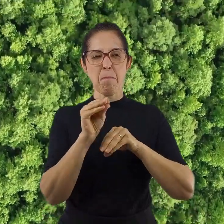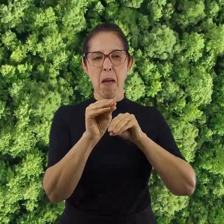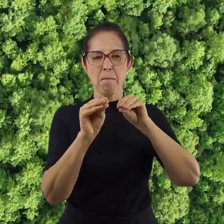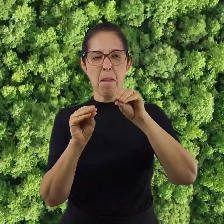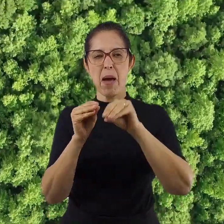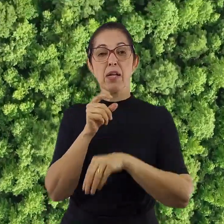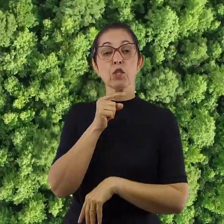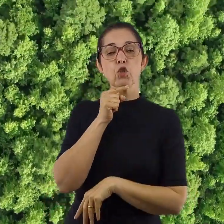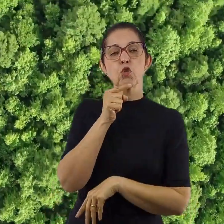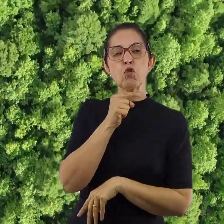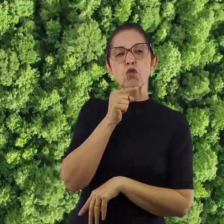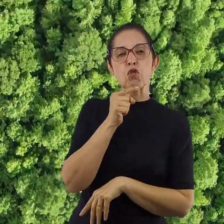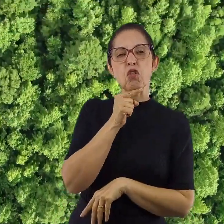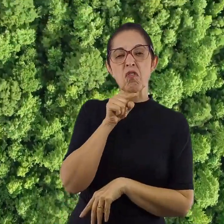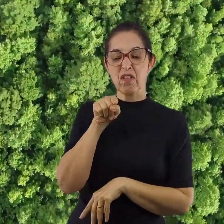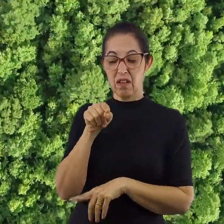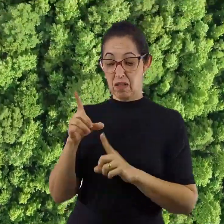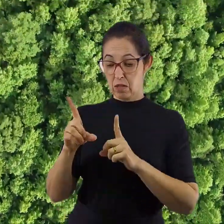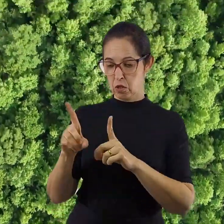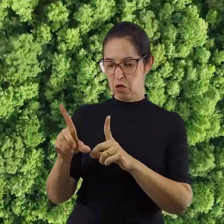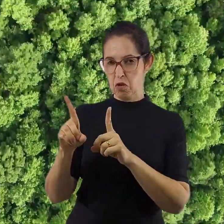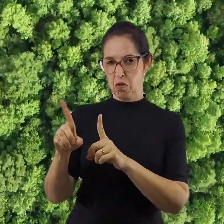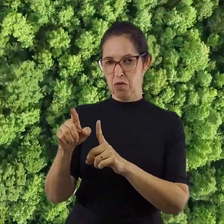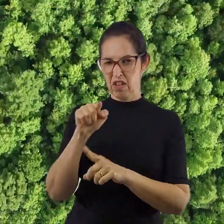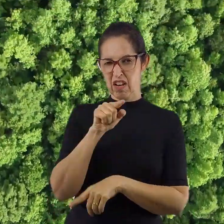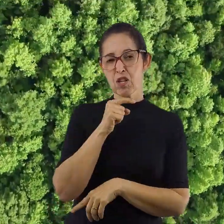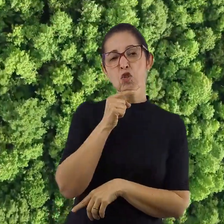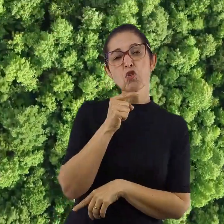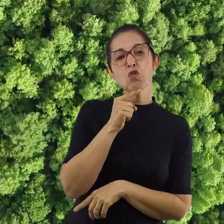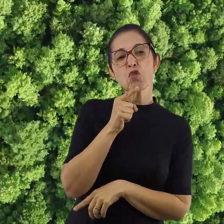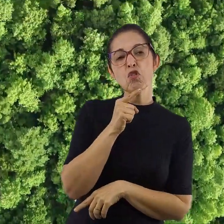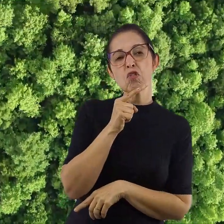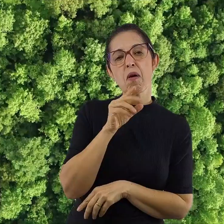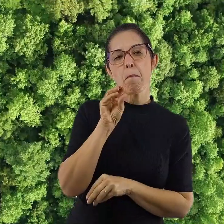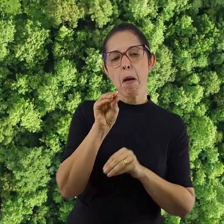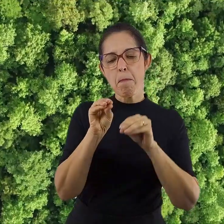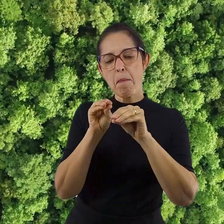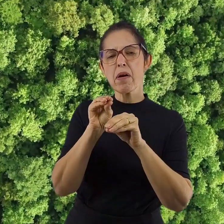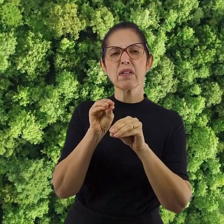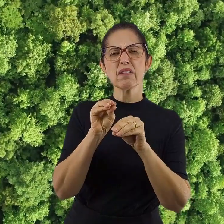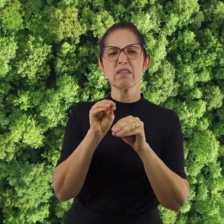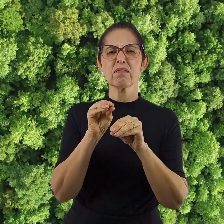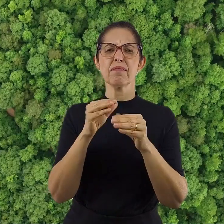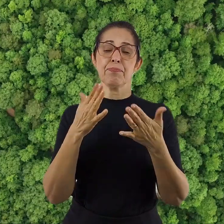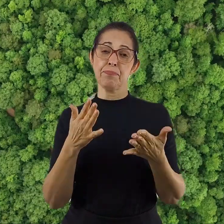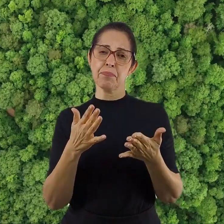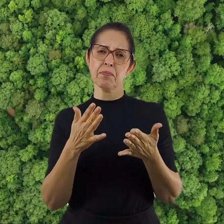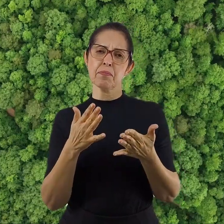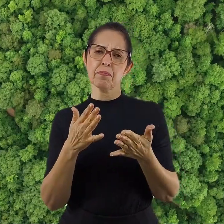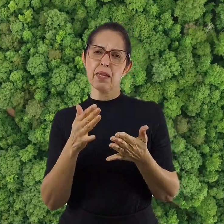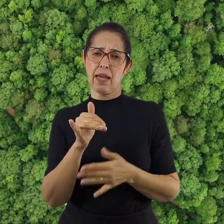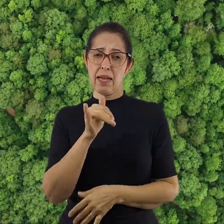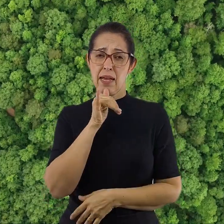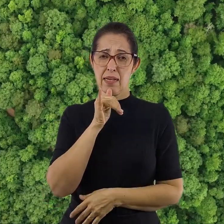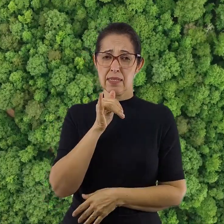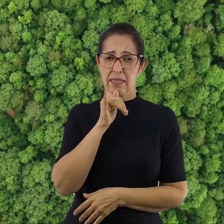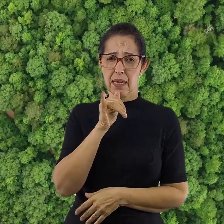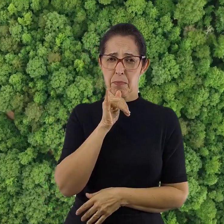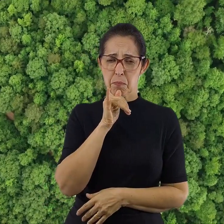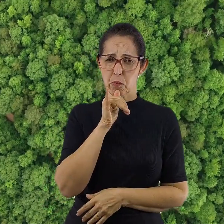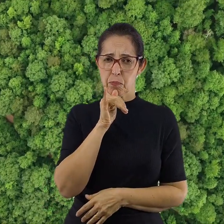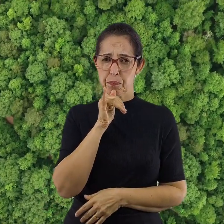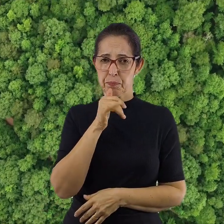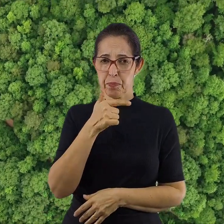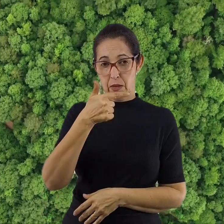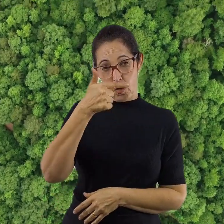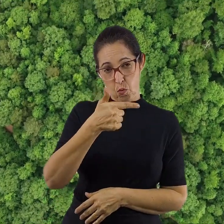dúvidas com relação a esta doutrina. O que que Judas quis fazer? Outra